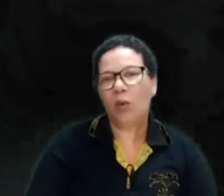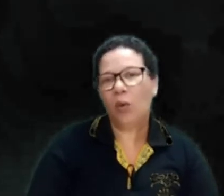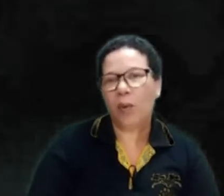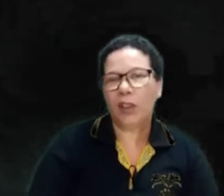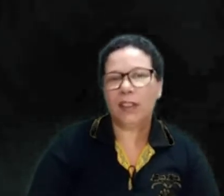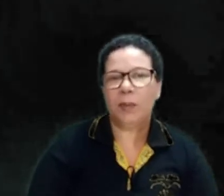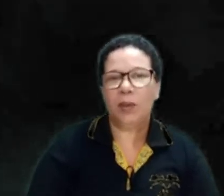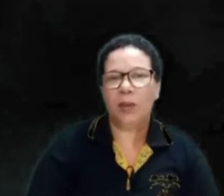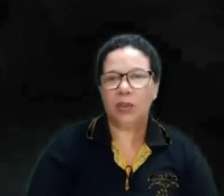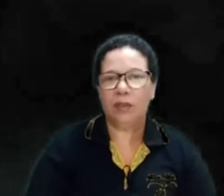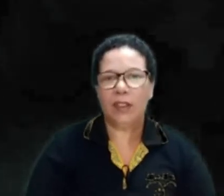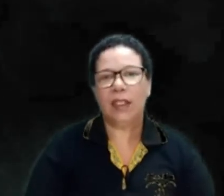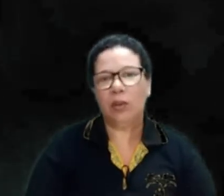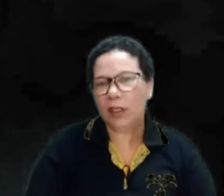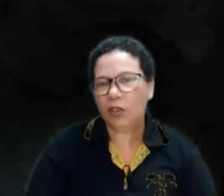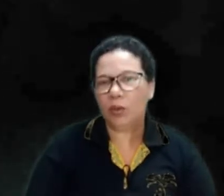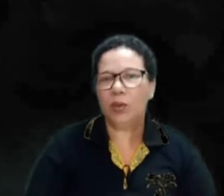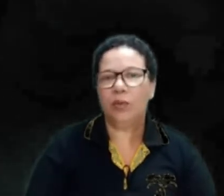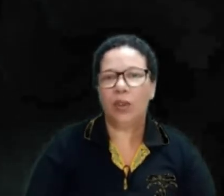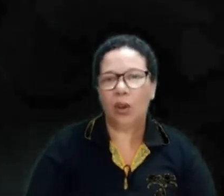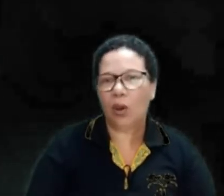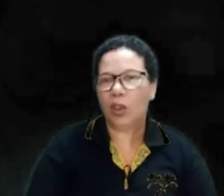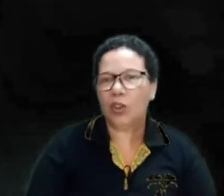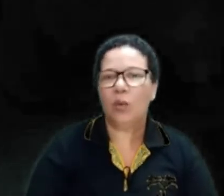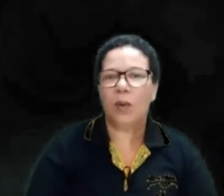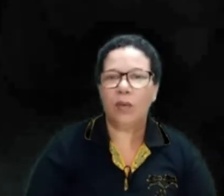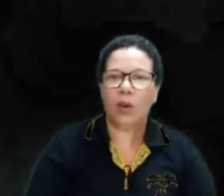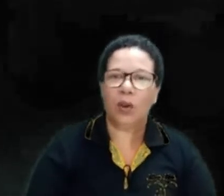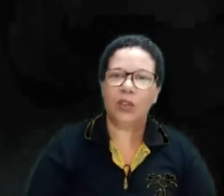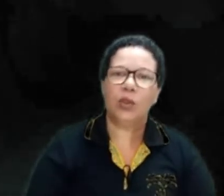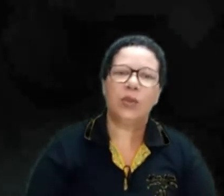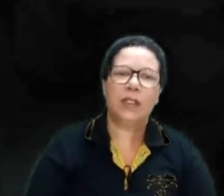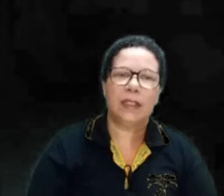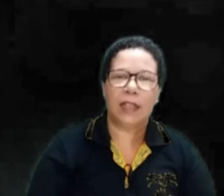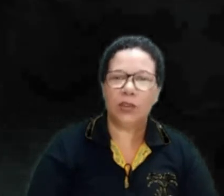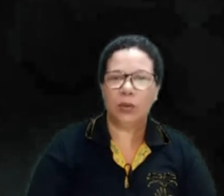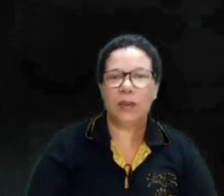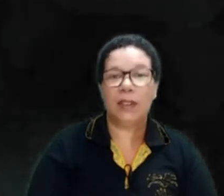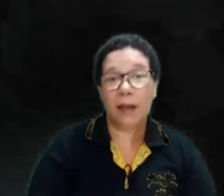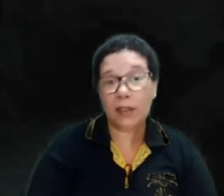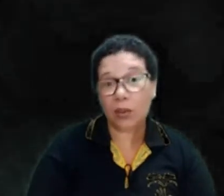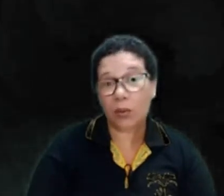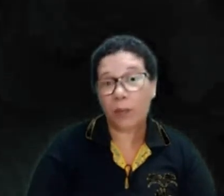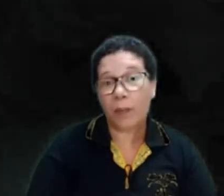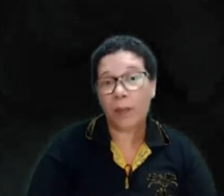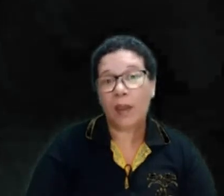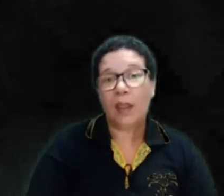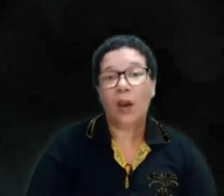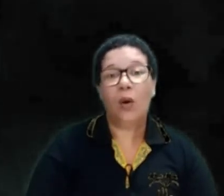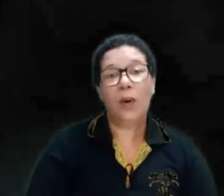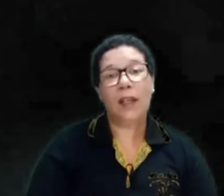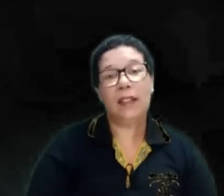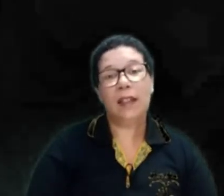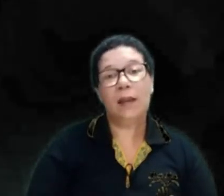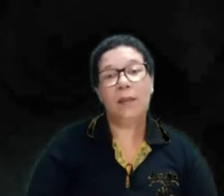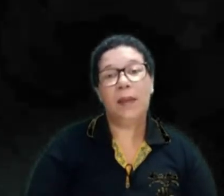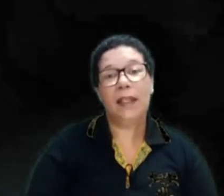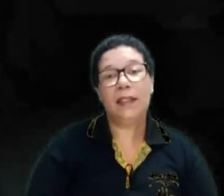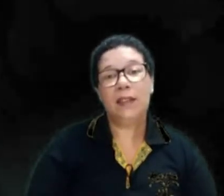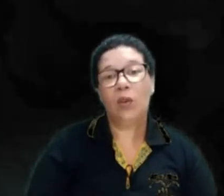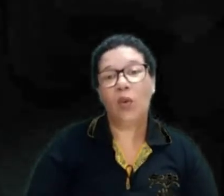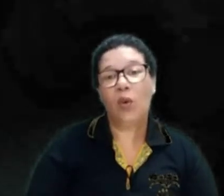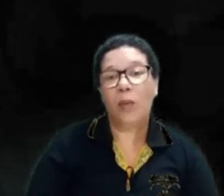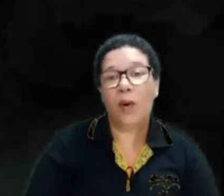são compostas pelos níveis linguísticos, o fonológico, o morfológico, o sintático e o semântico, ou porque também